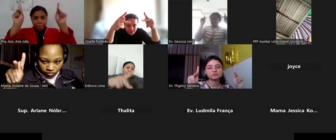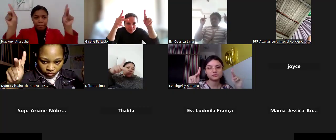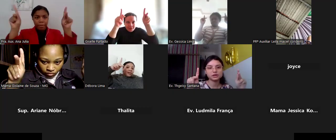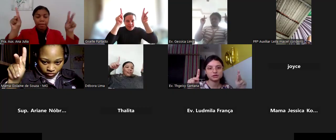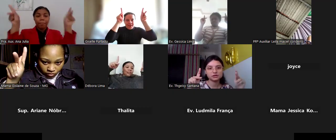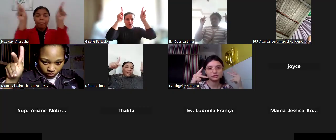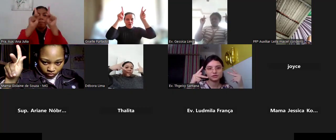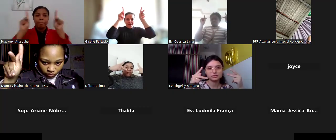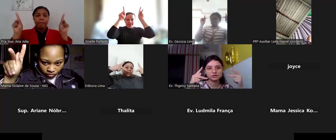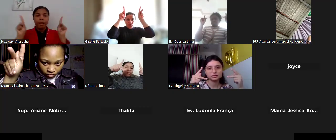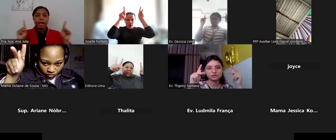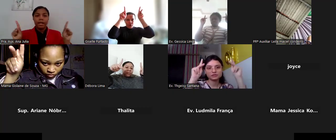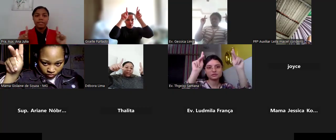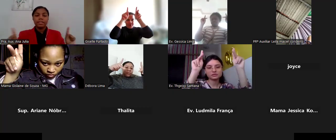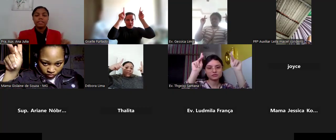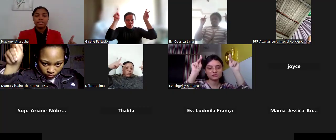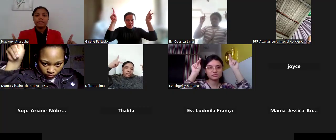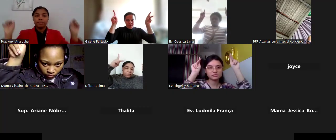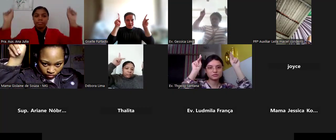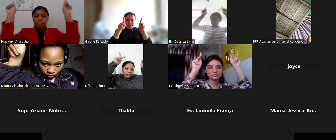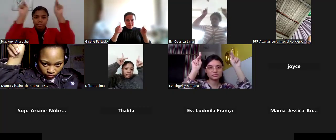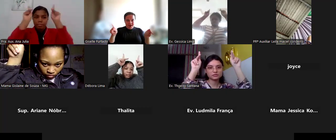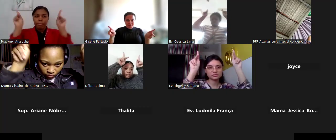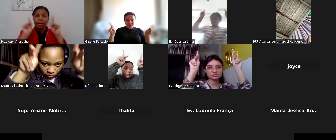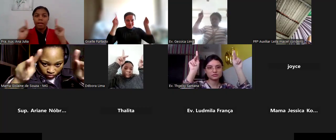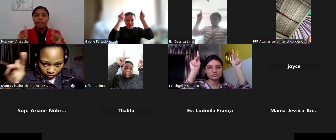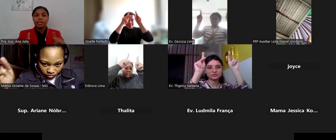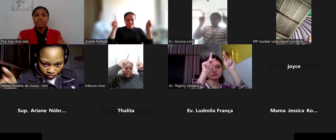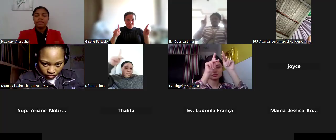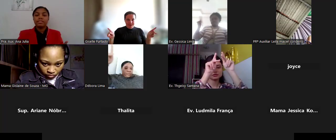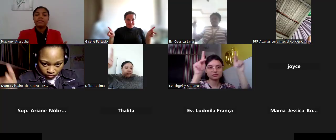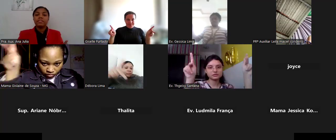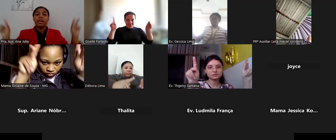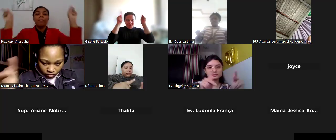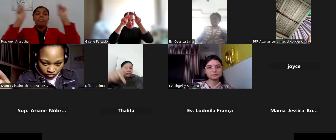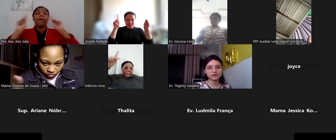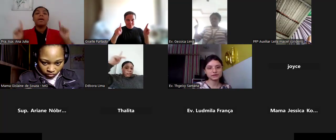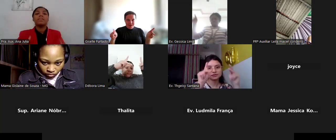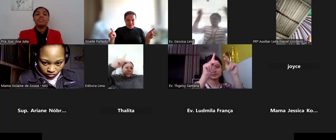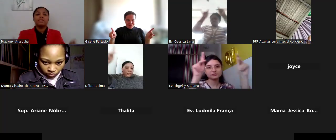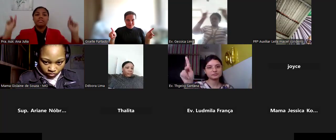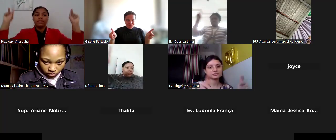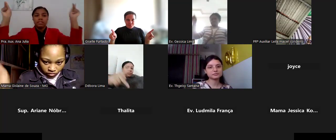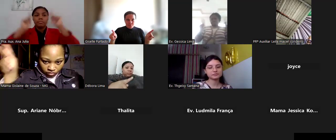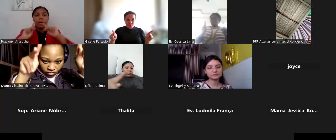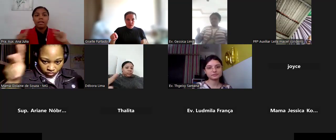O P, ele começa aqui no alto, eu desenho um Z. Paz, paz, paz.